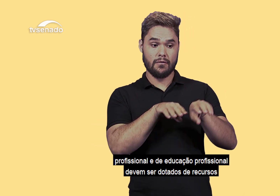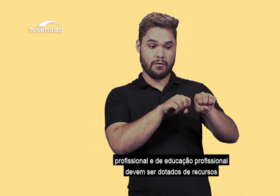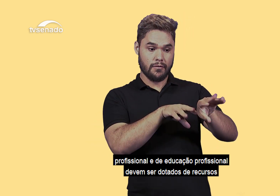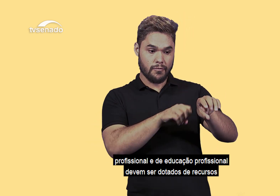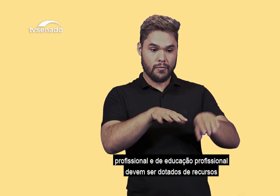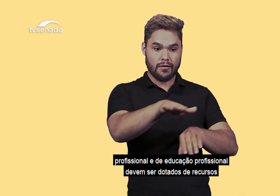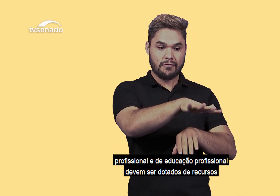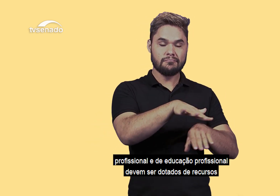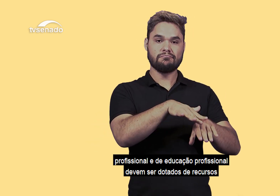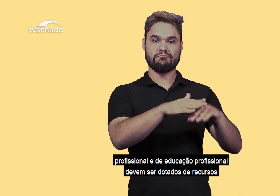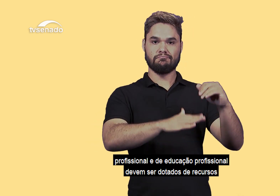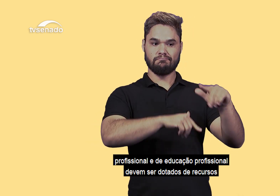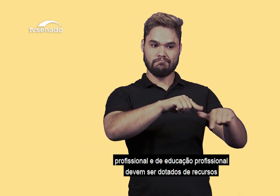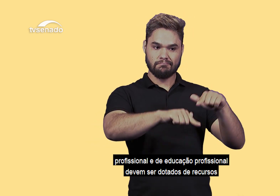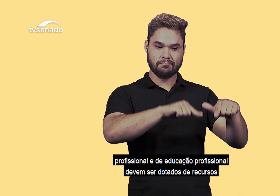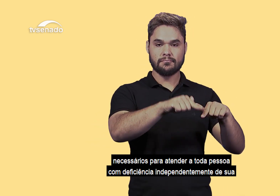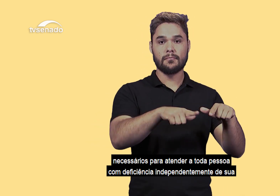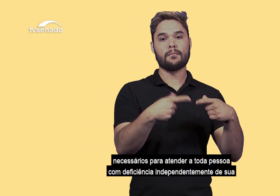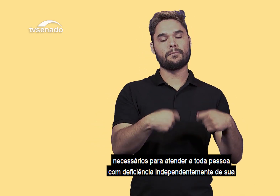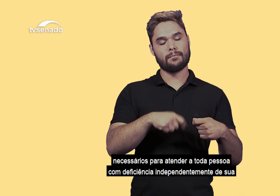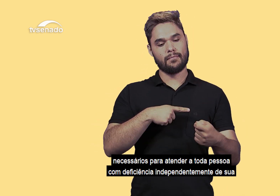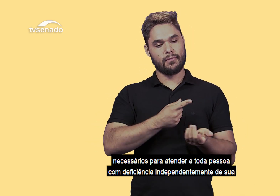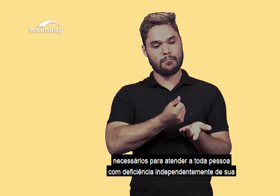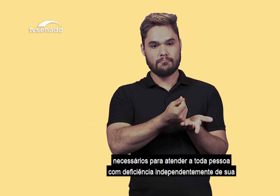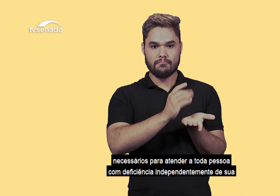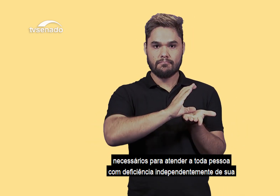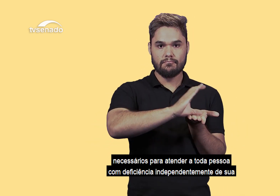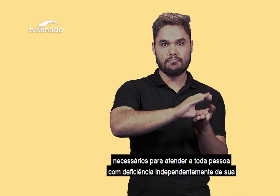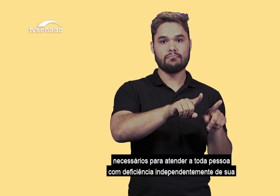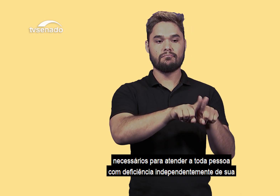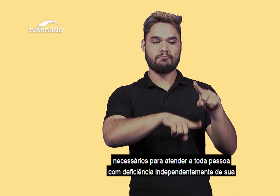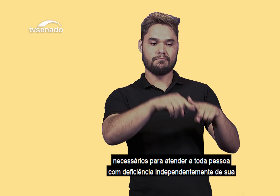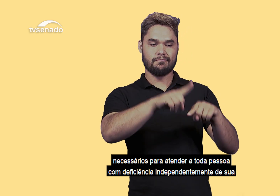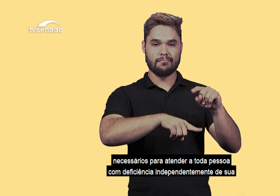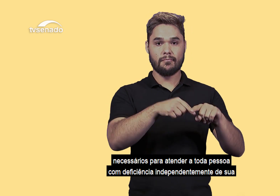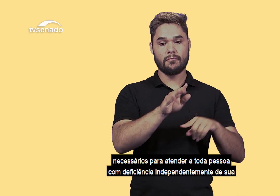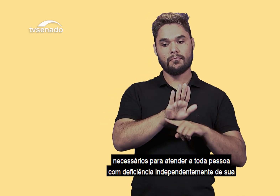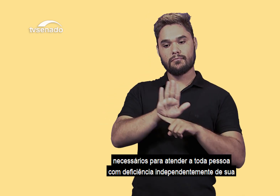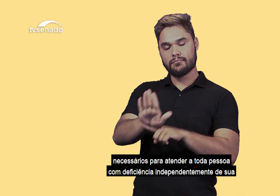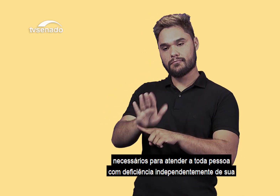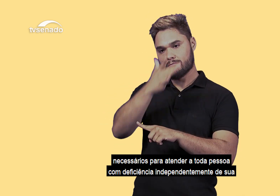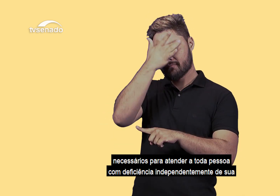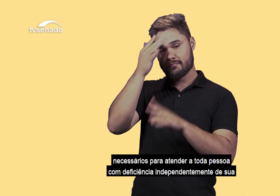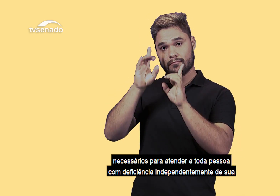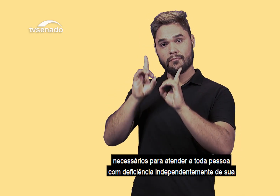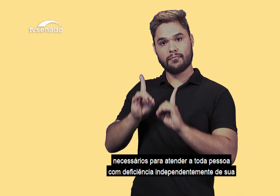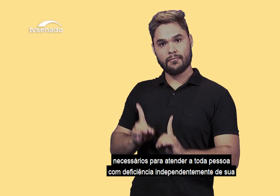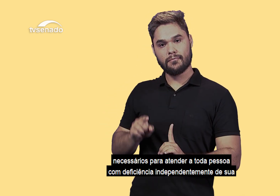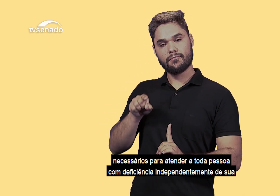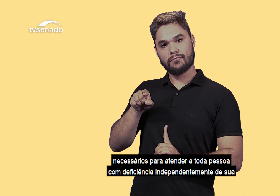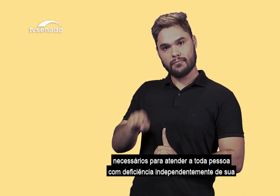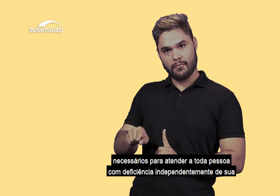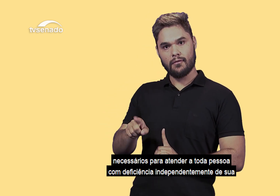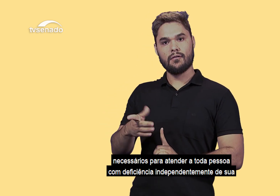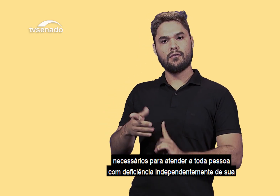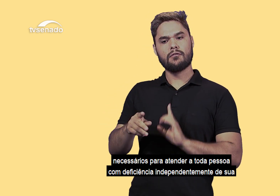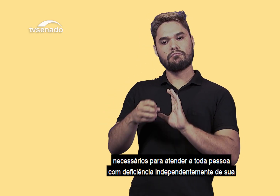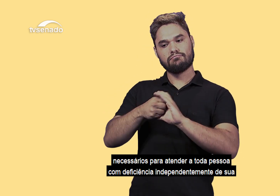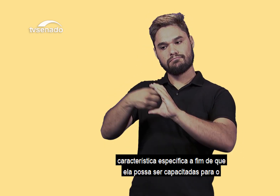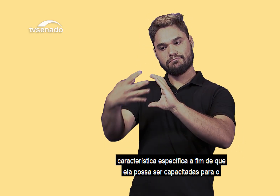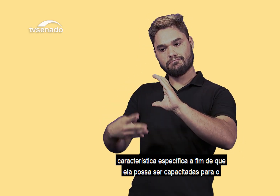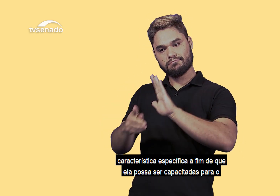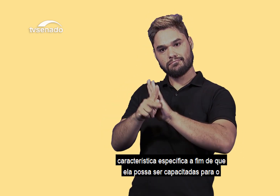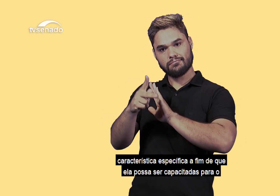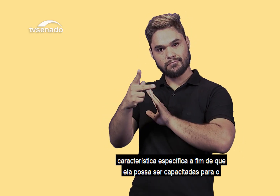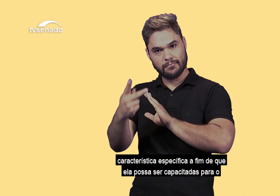profissional devem ser dotados de recursos necessários para atender a toda pessoa com deficiência, independentemente